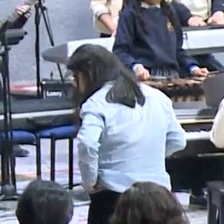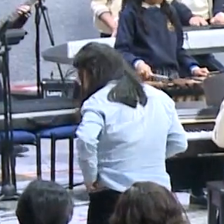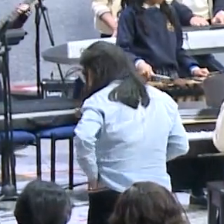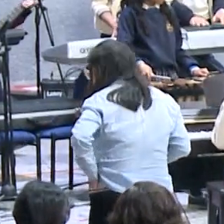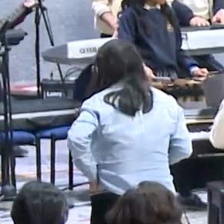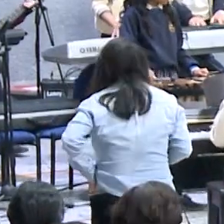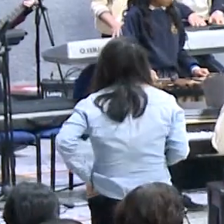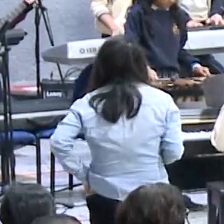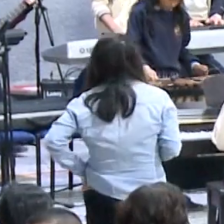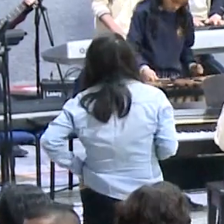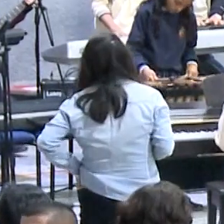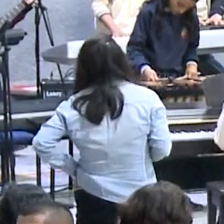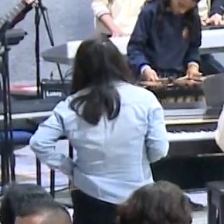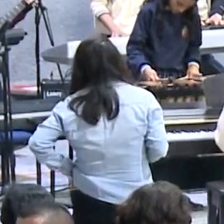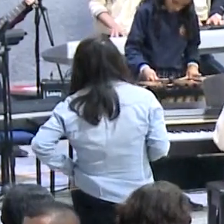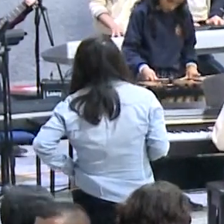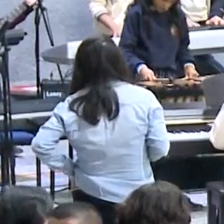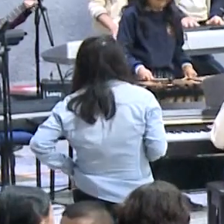no